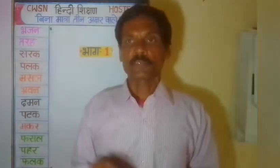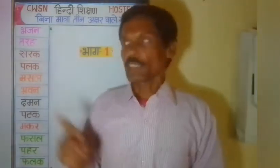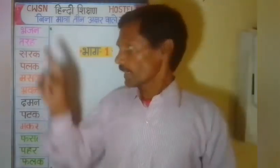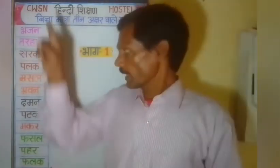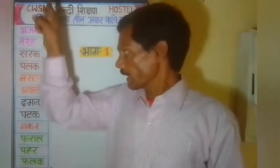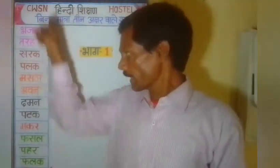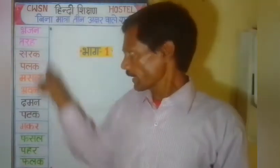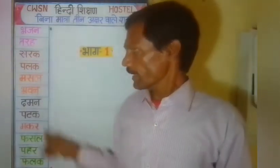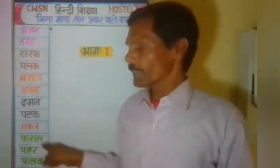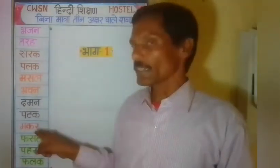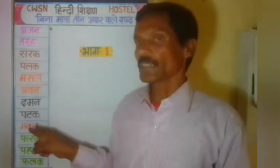इन